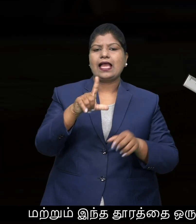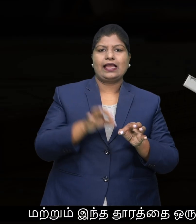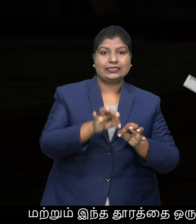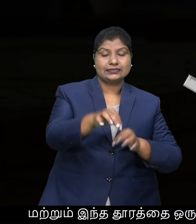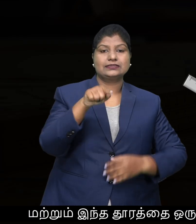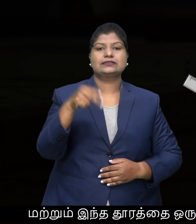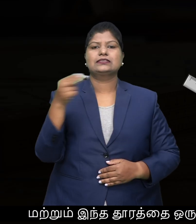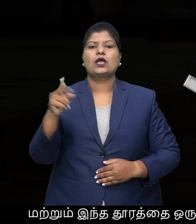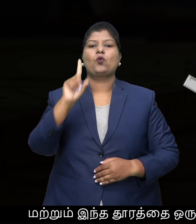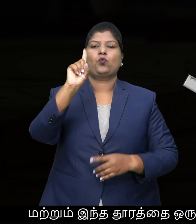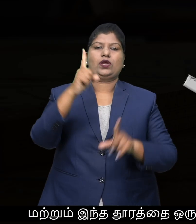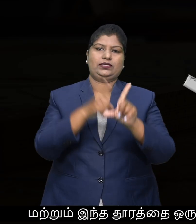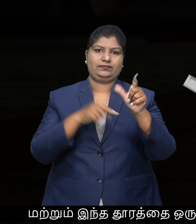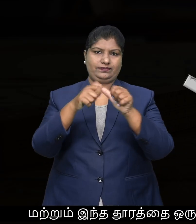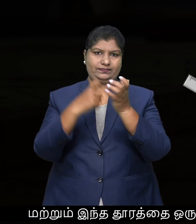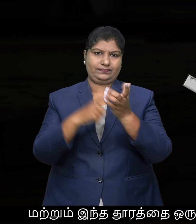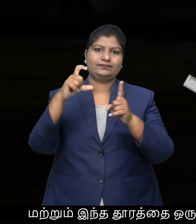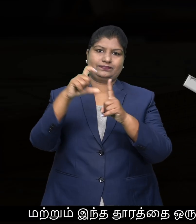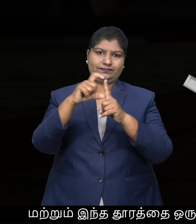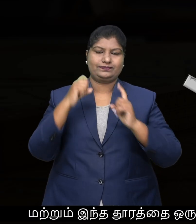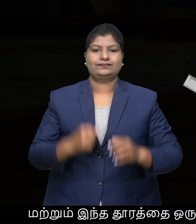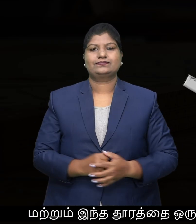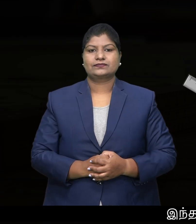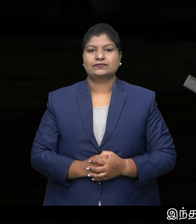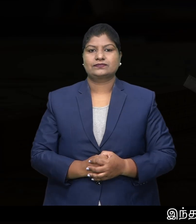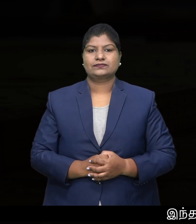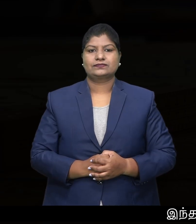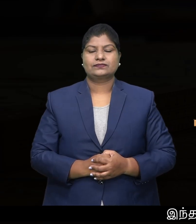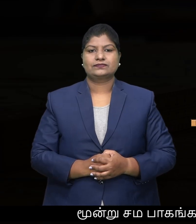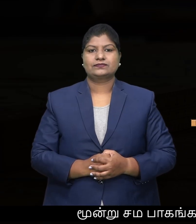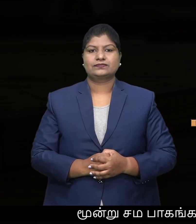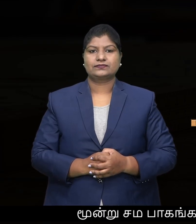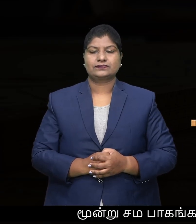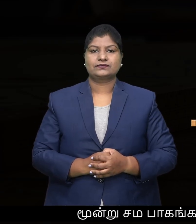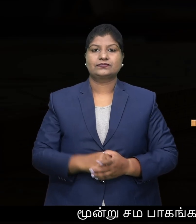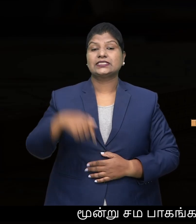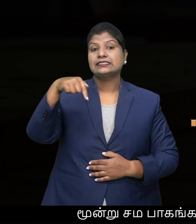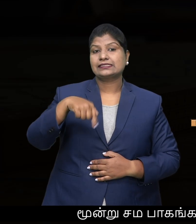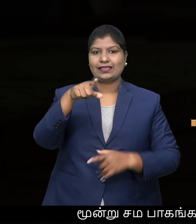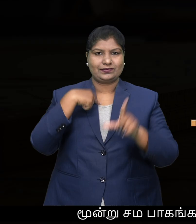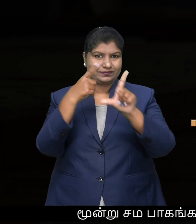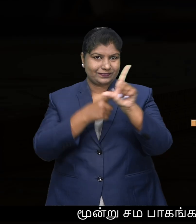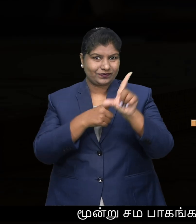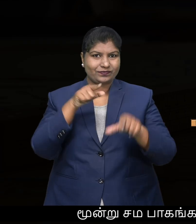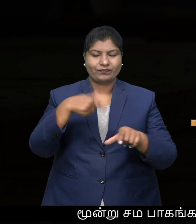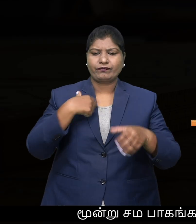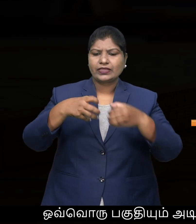இந்த தூரத்தை ஒரு கஜம் என்று அழைத்தனர். இந்த கஜம் 3 சம பாகங்களால் பிரிக்கப்பட்டு